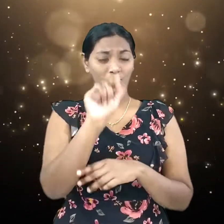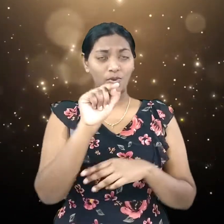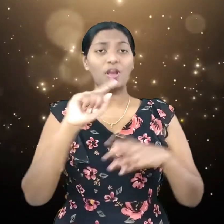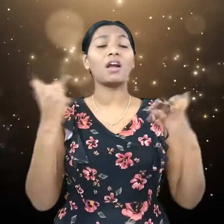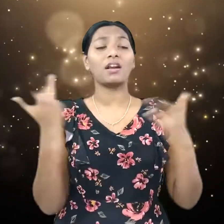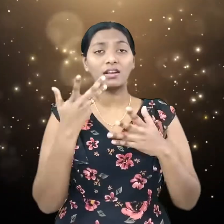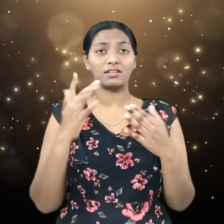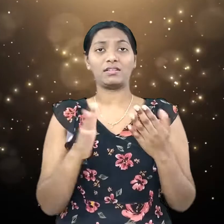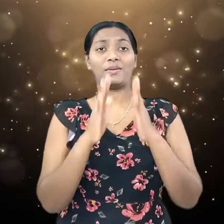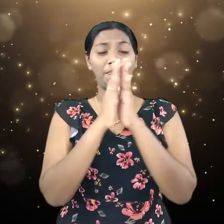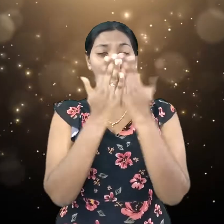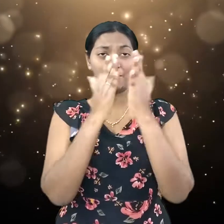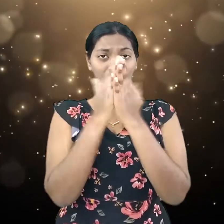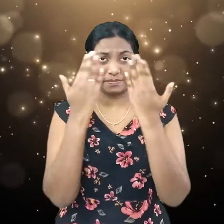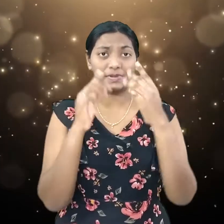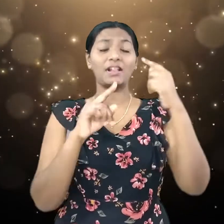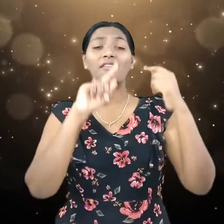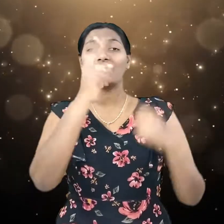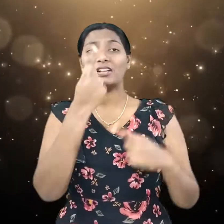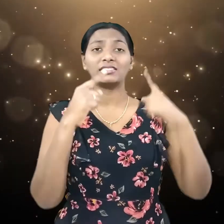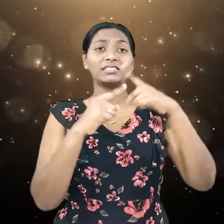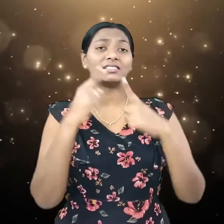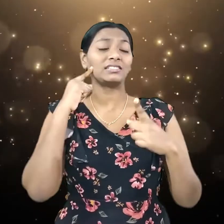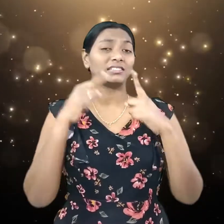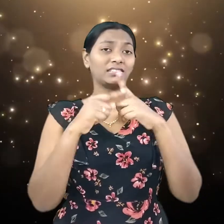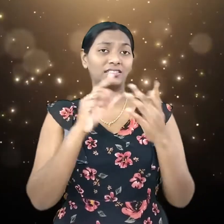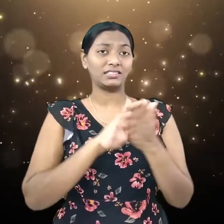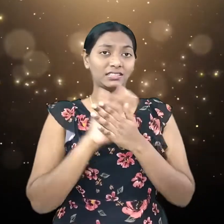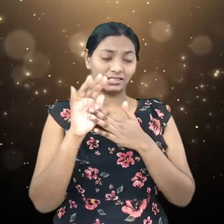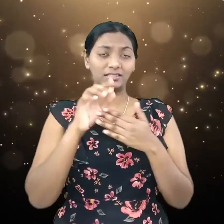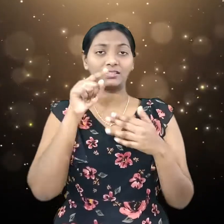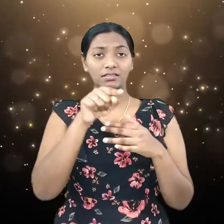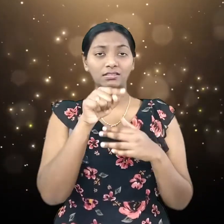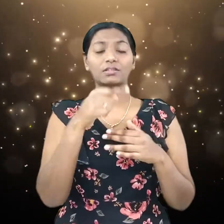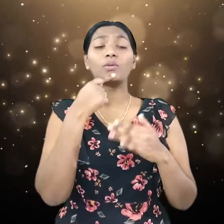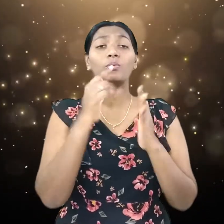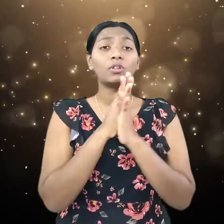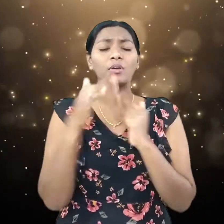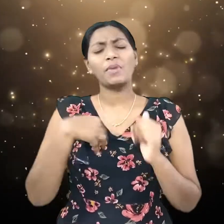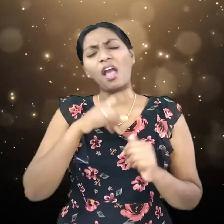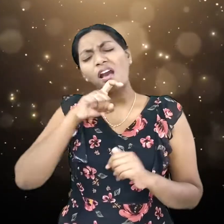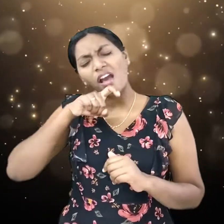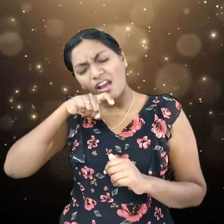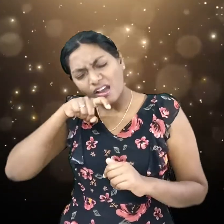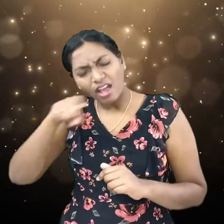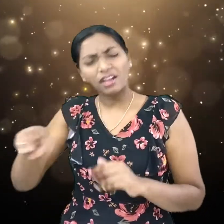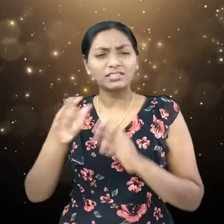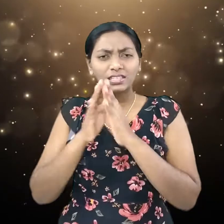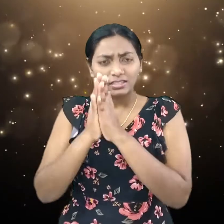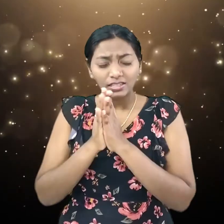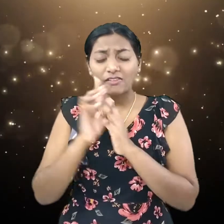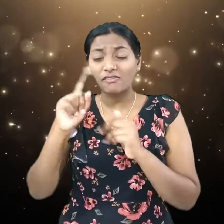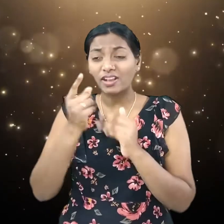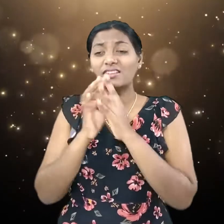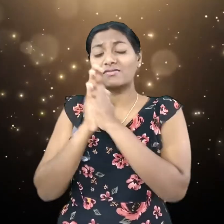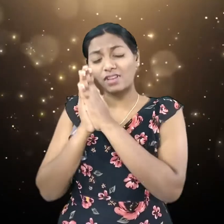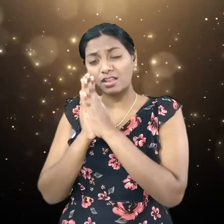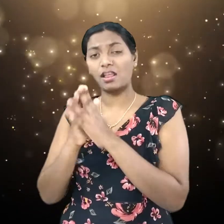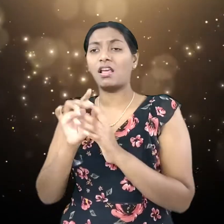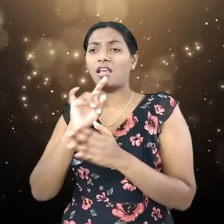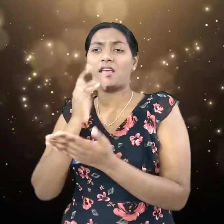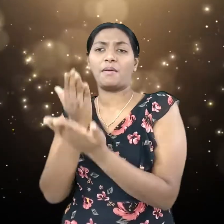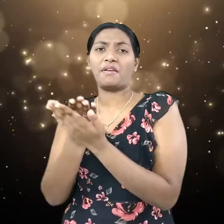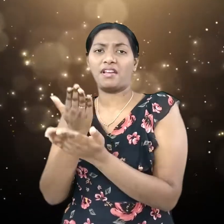सकते हैं वचन, पहला तिमोथियस दूसरा अध्याय 1-2 वचन कहता है कि यह मैं आग्रह करता हूँ कि सबसे पहले